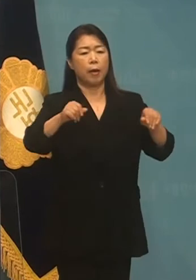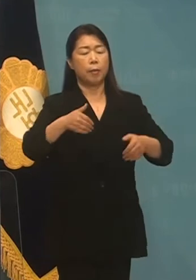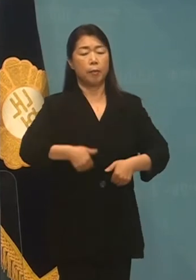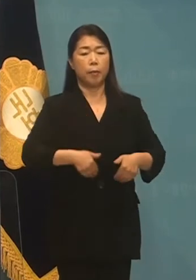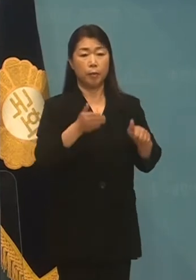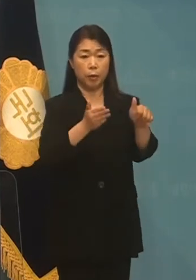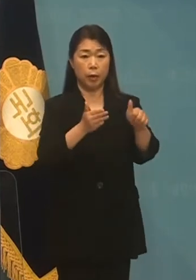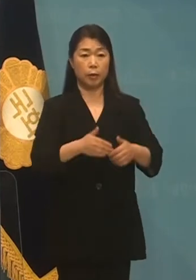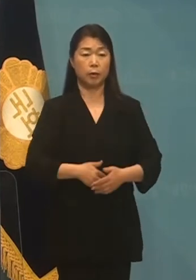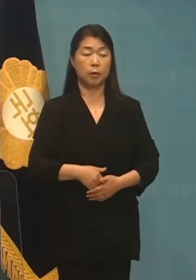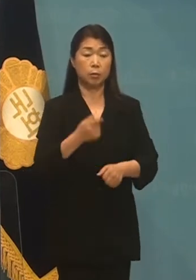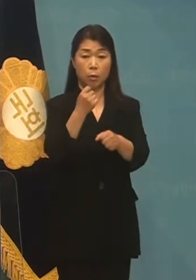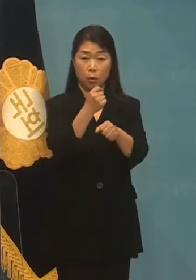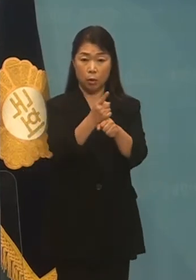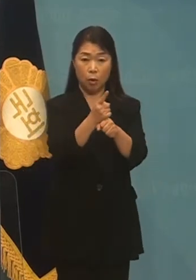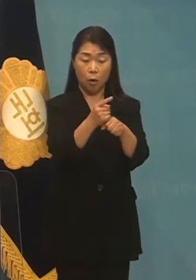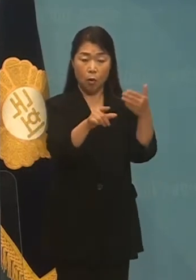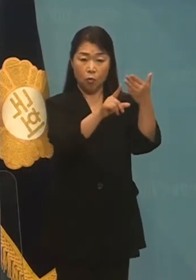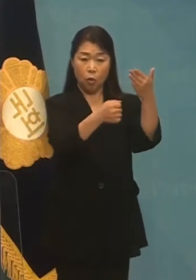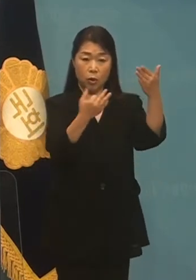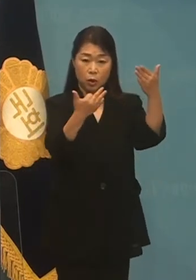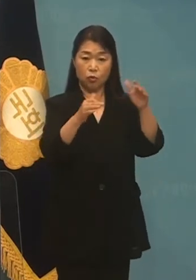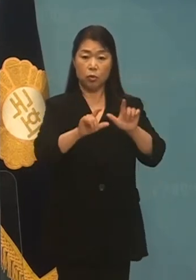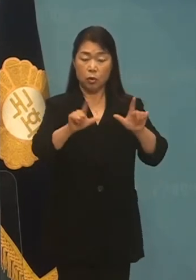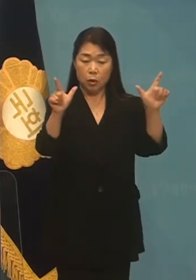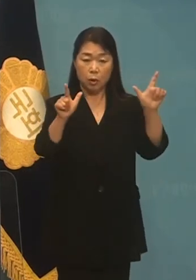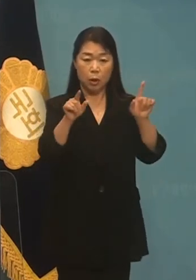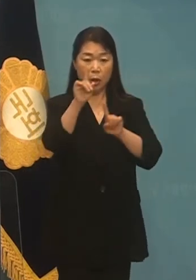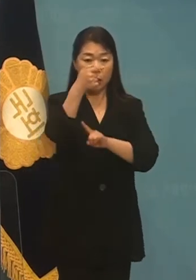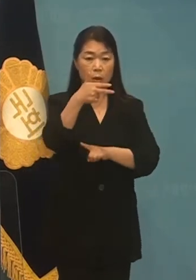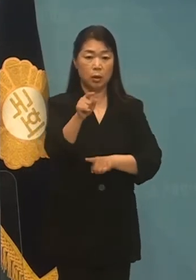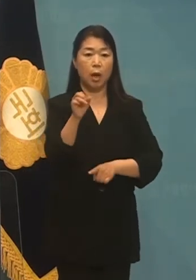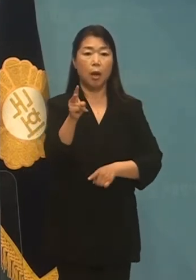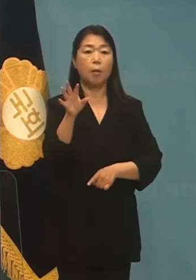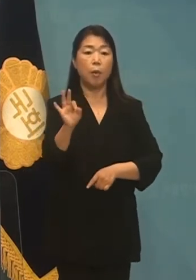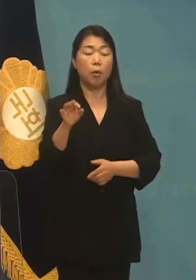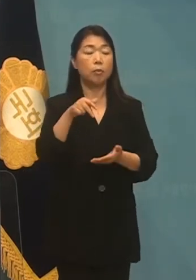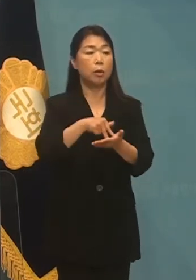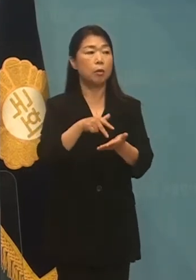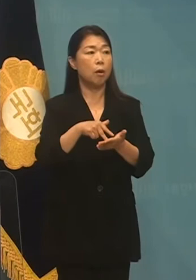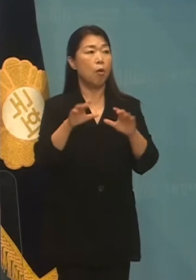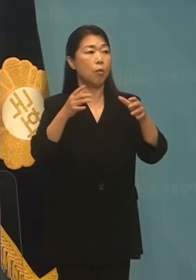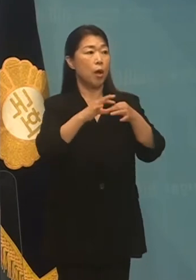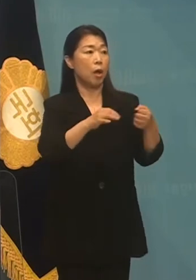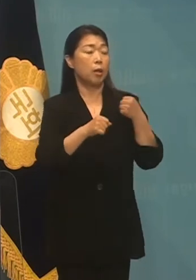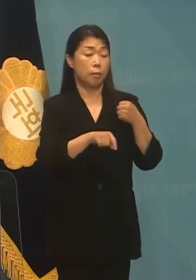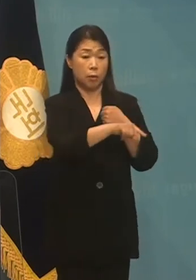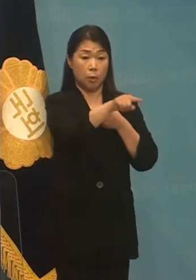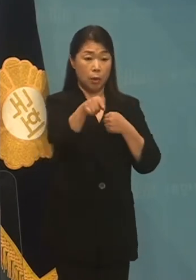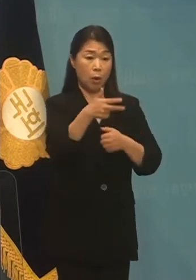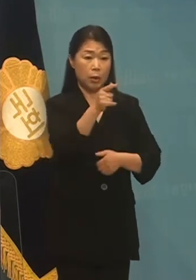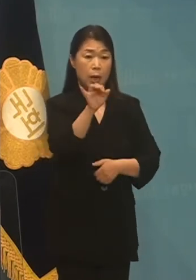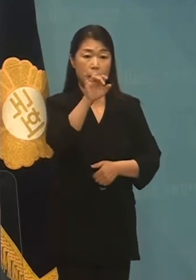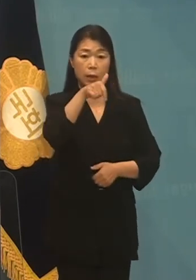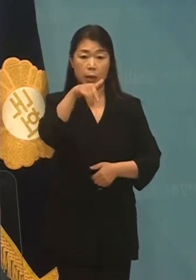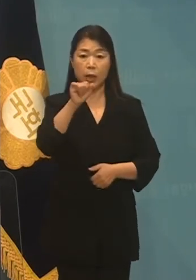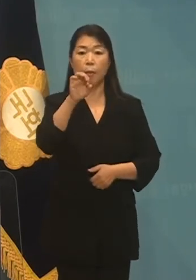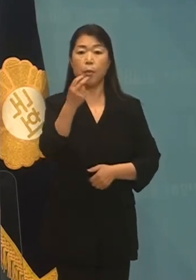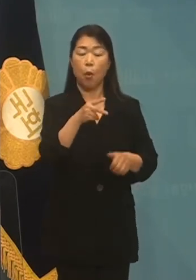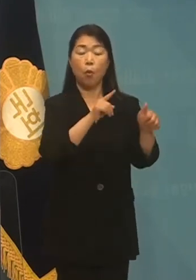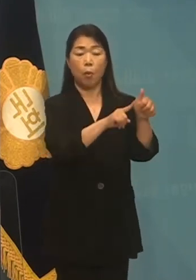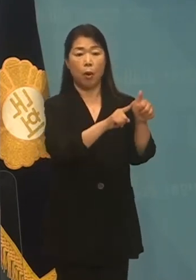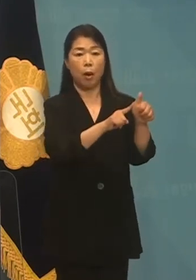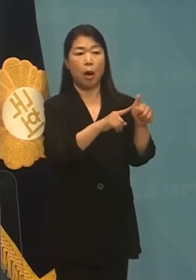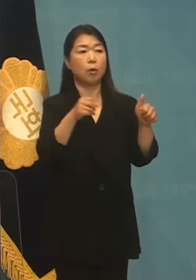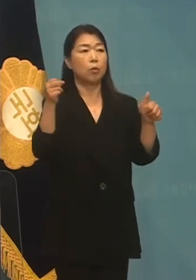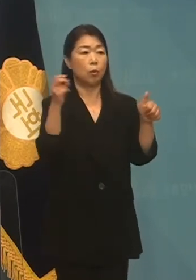촉구합니다. 이미 9월 19일 이재명 캠프 측은 국민의힘 장기표